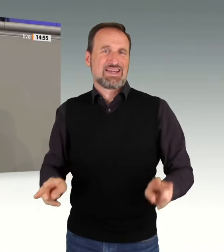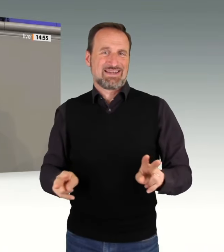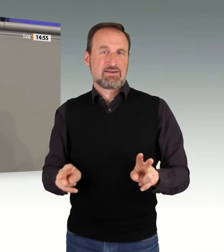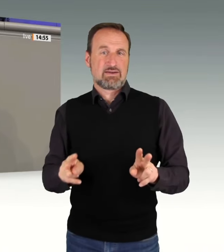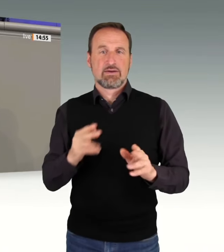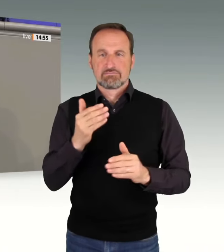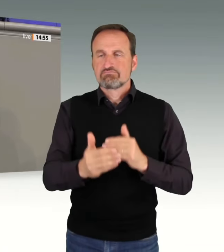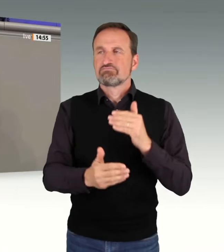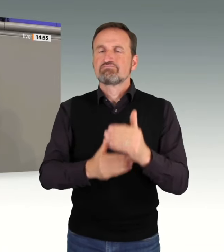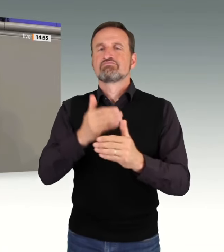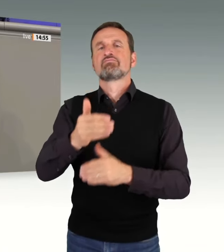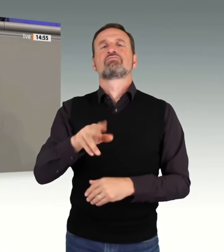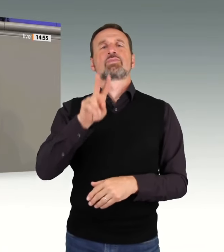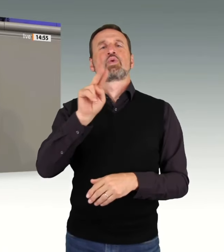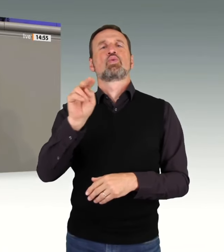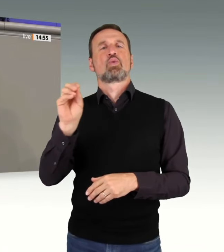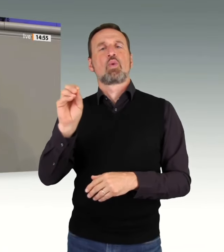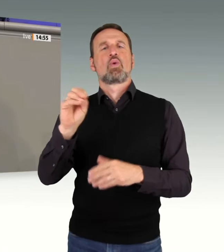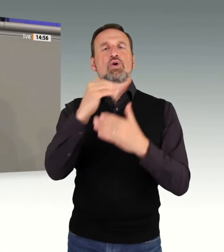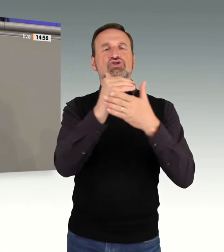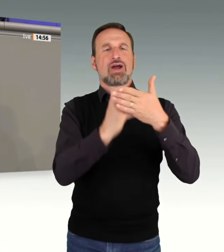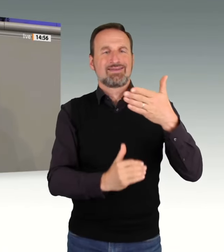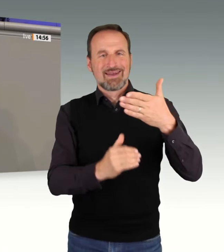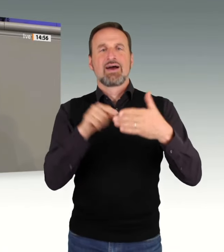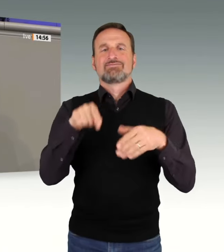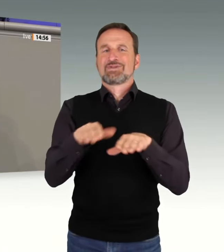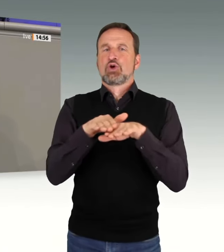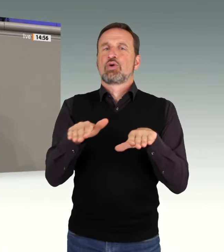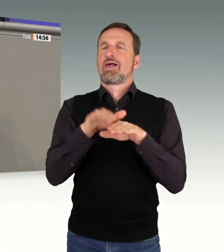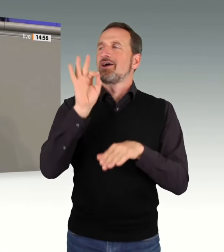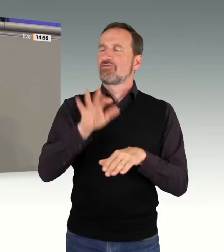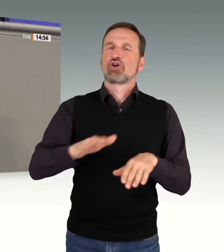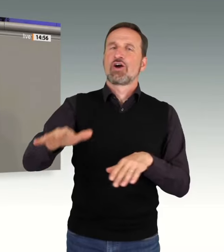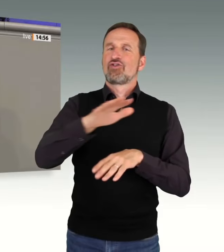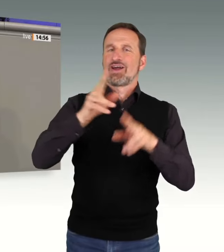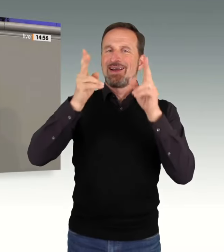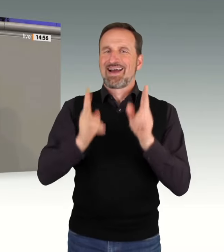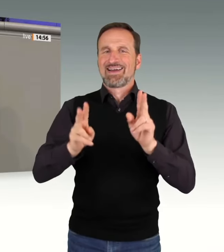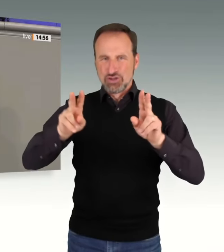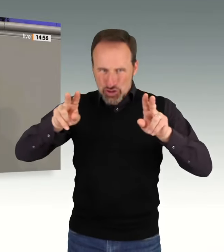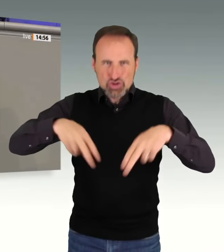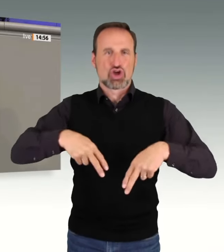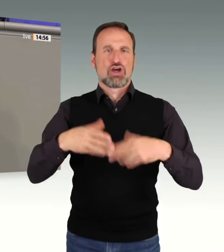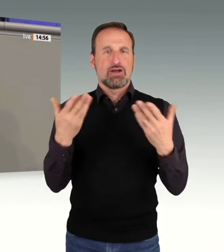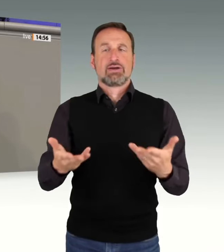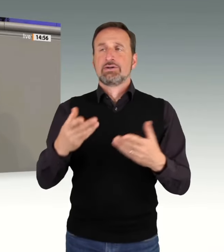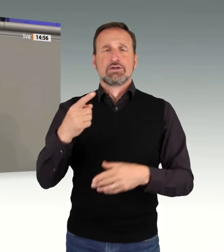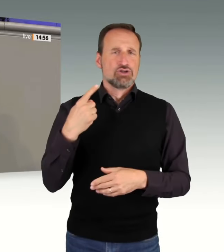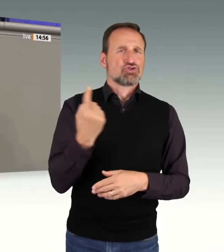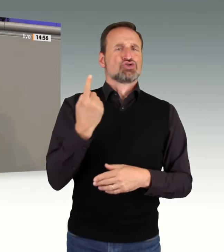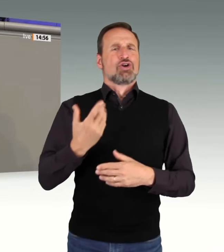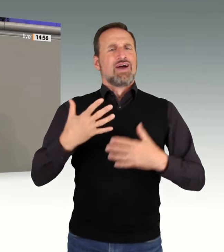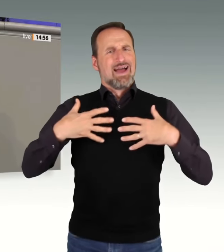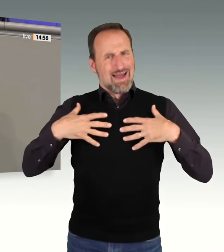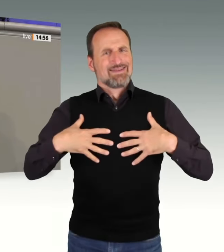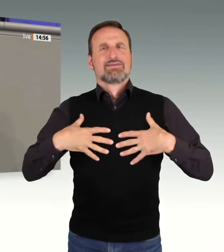aus sicheren Garantien, dass es keine Schüsse mehr fallen und dass das Böse nicht wiederkommt auf den